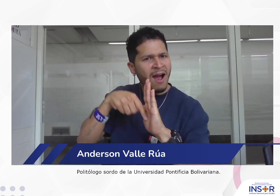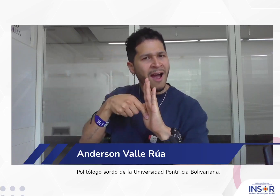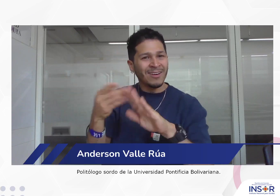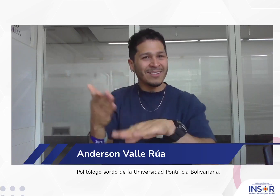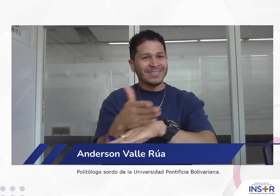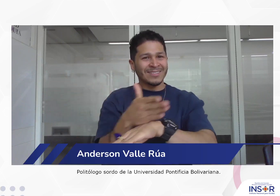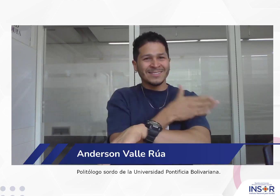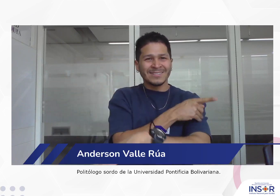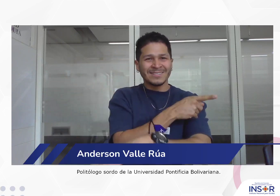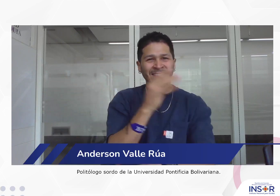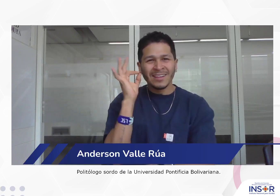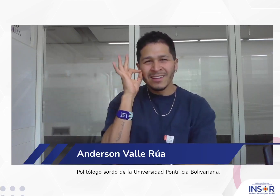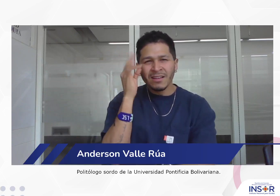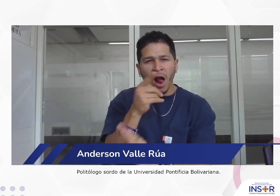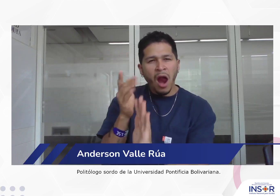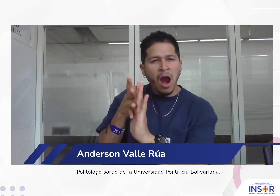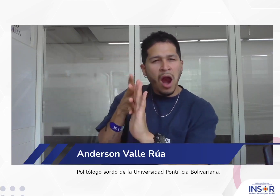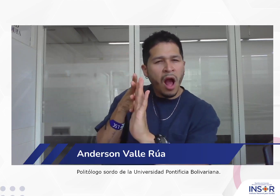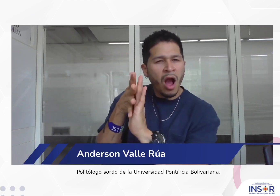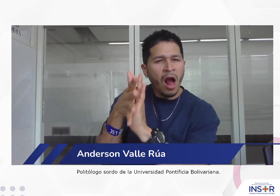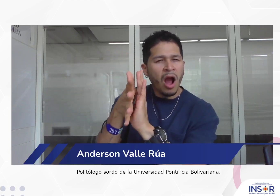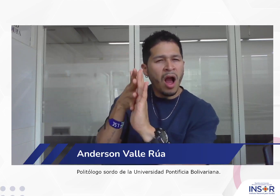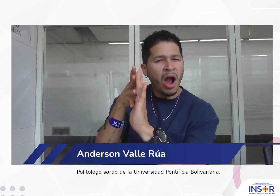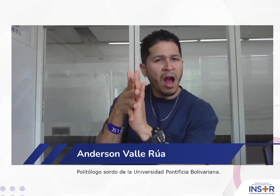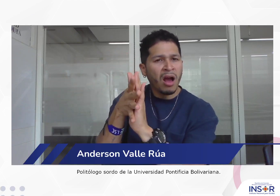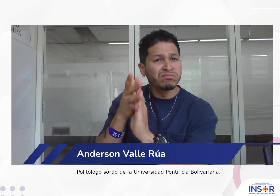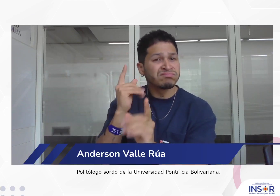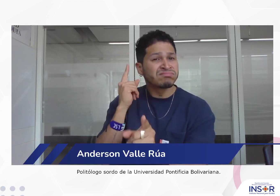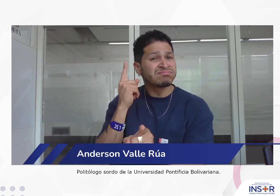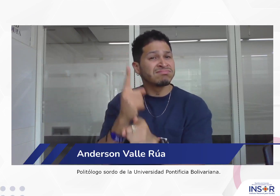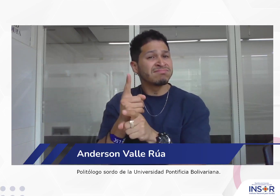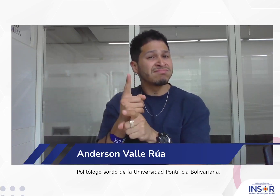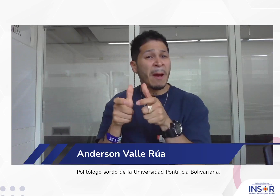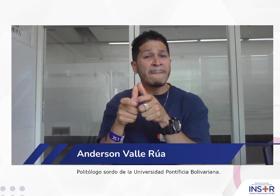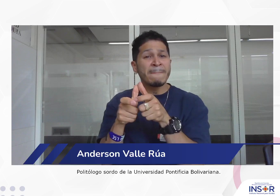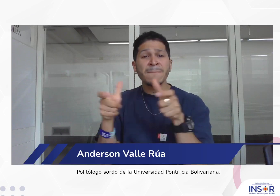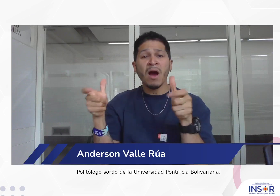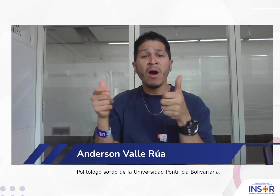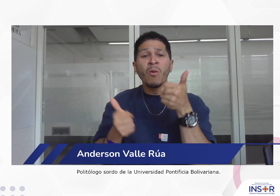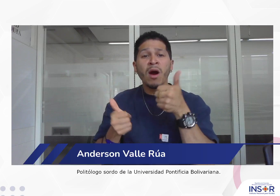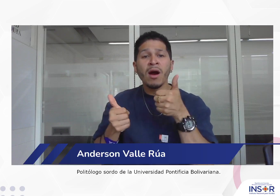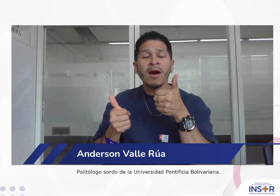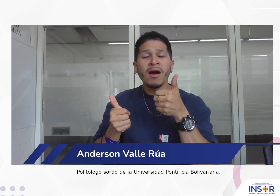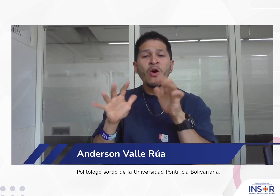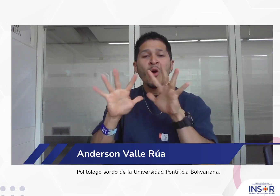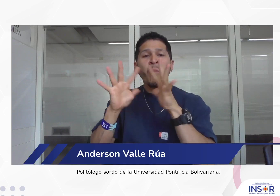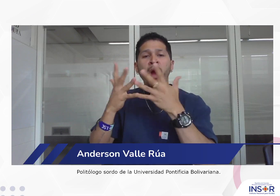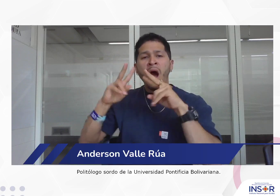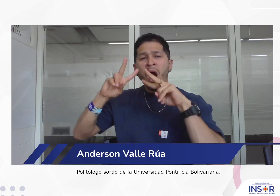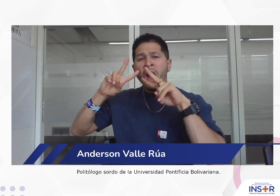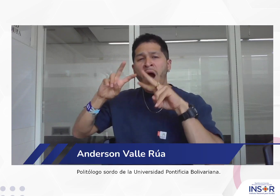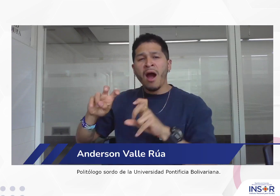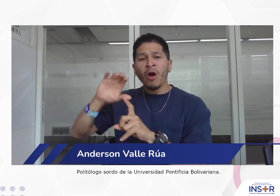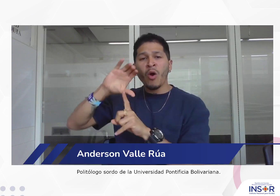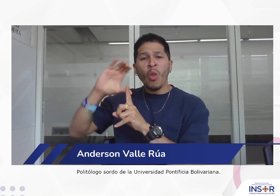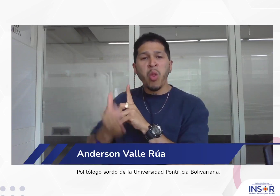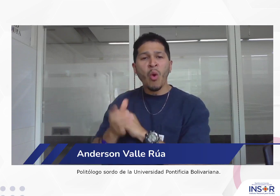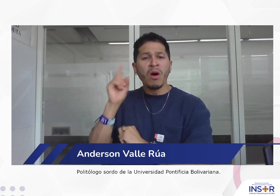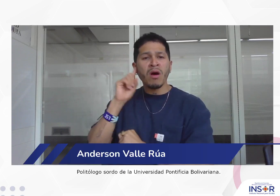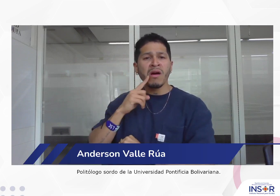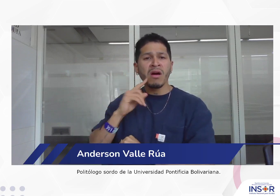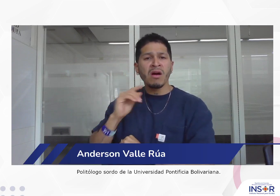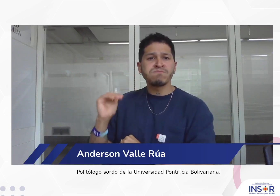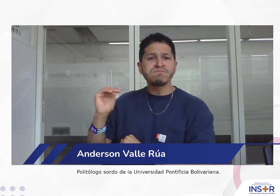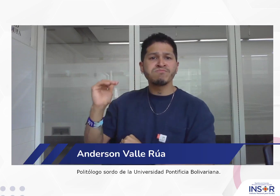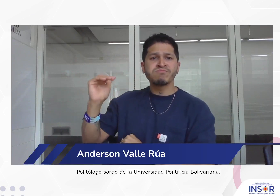a profundidad de estas luchas compartidas, así también como se relaciona a lo que menciona Edwin, es que en el